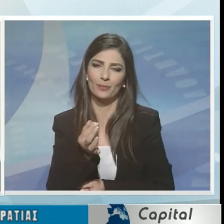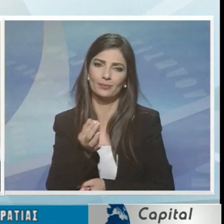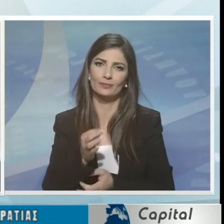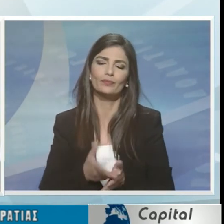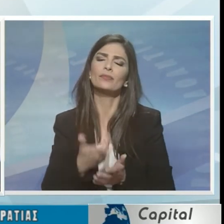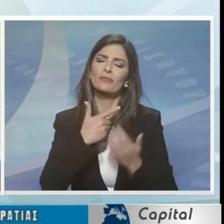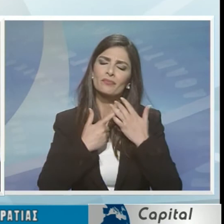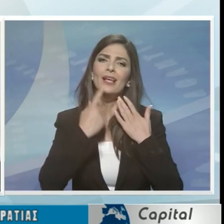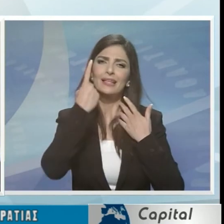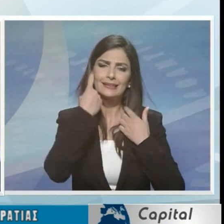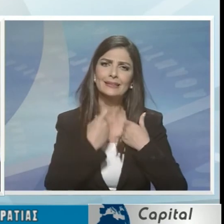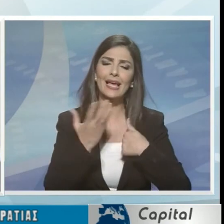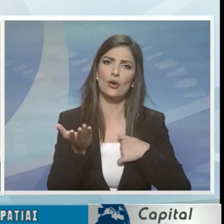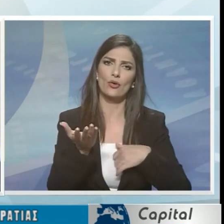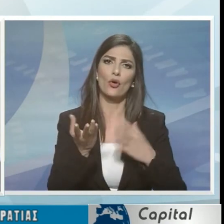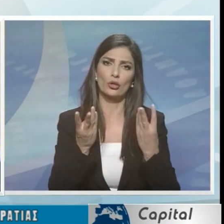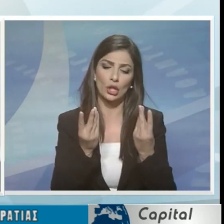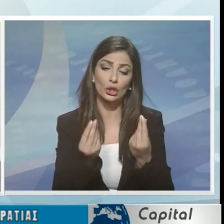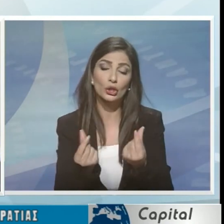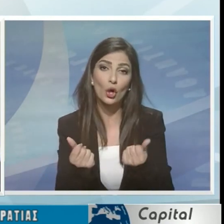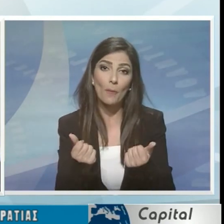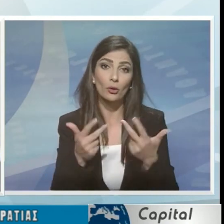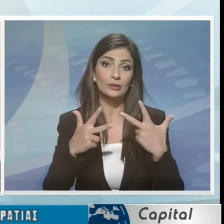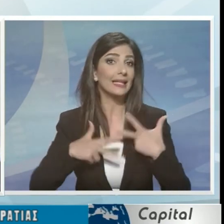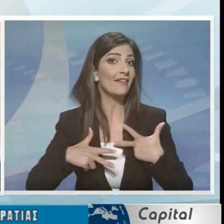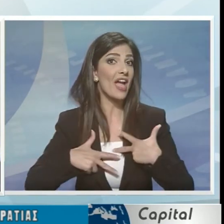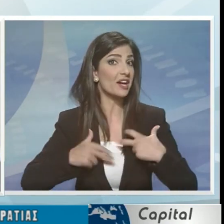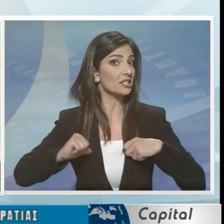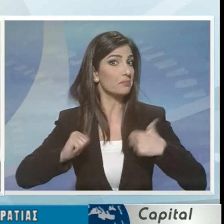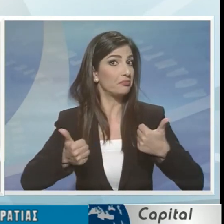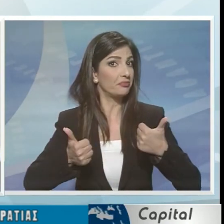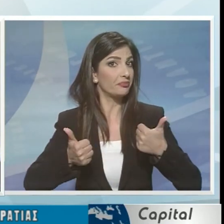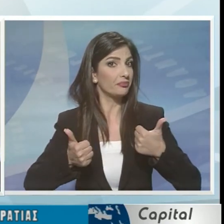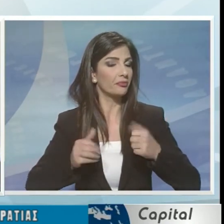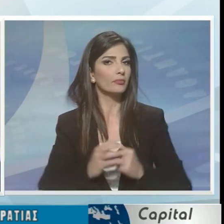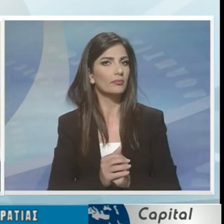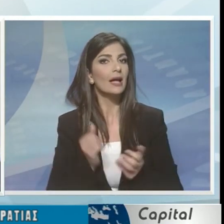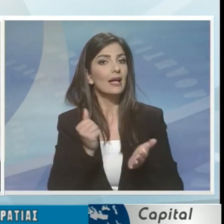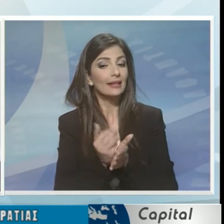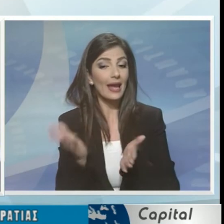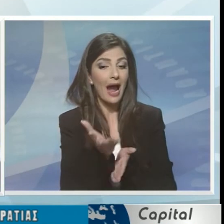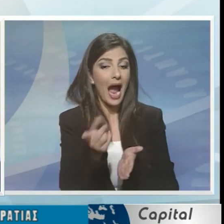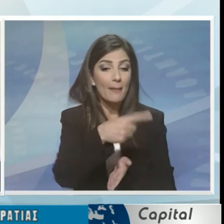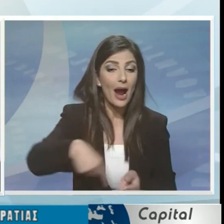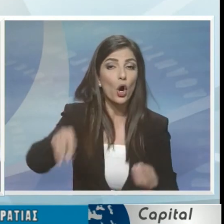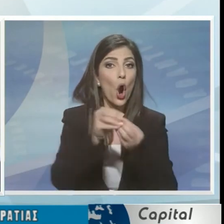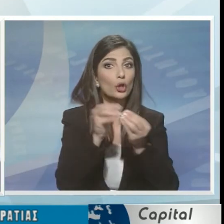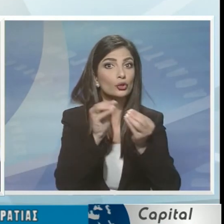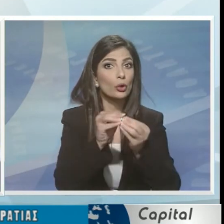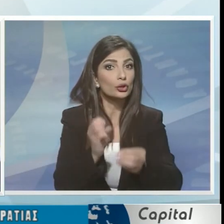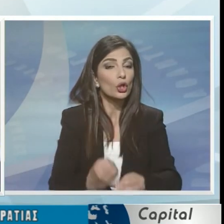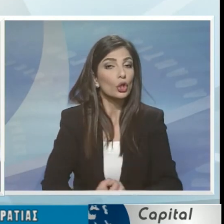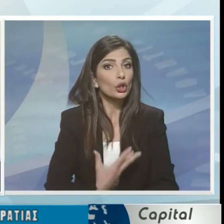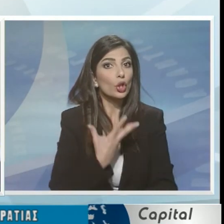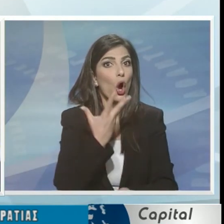αμφιβολία πως με την αποφασιστικότητα του κράτους, τη συλλογική ευθύνη και την κοινωνική ευαισθησία